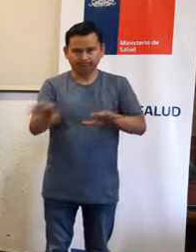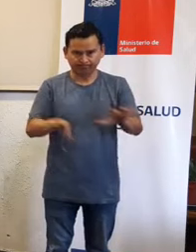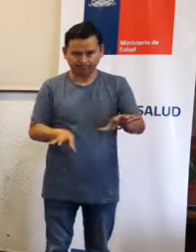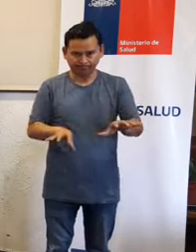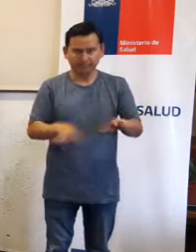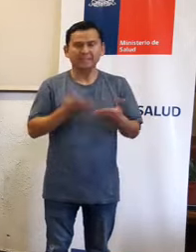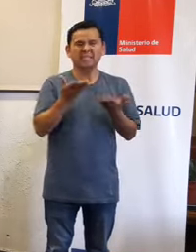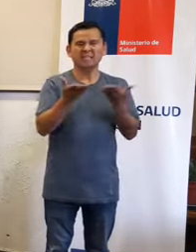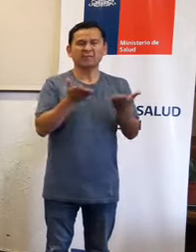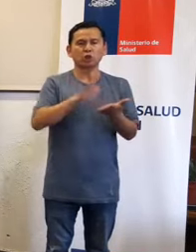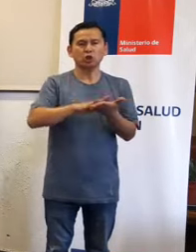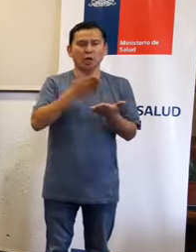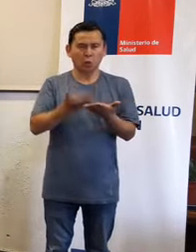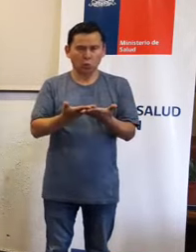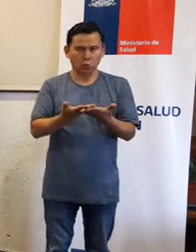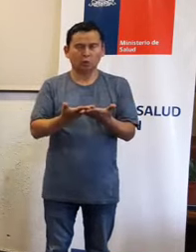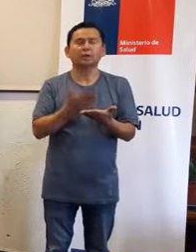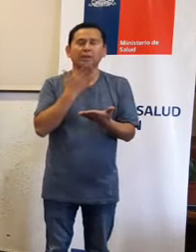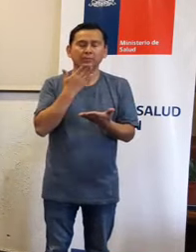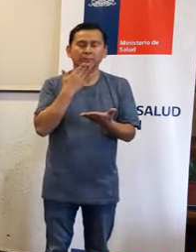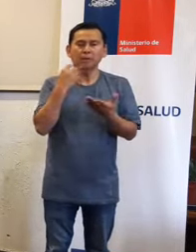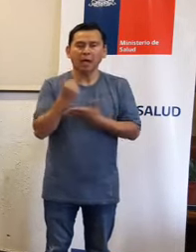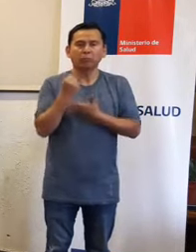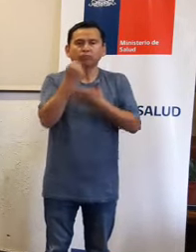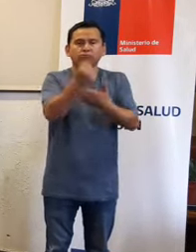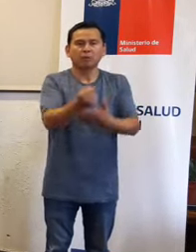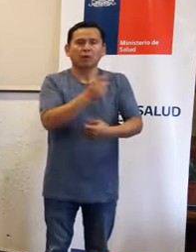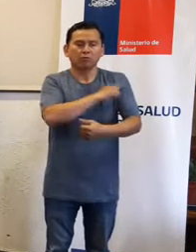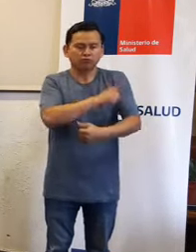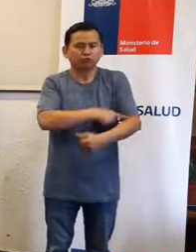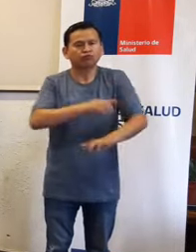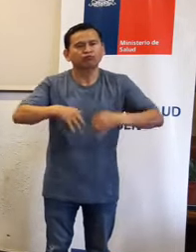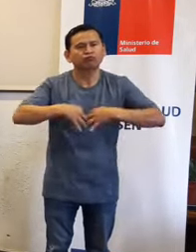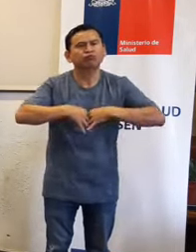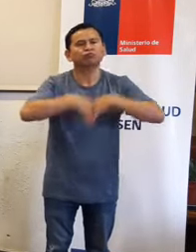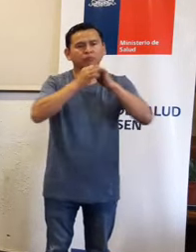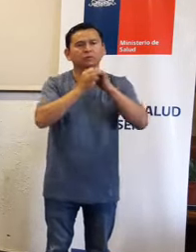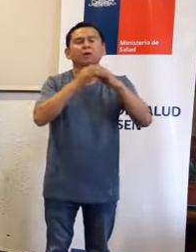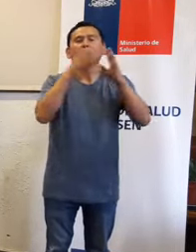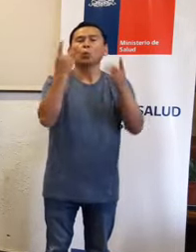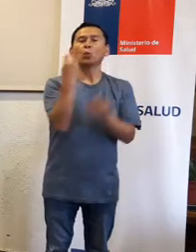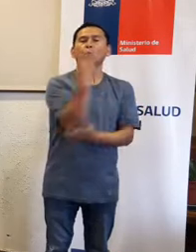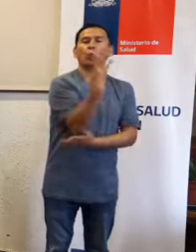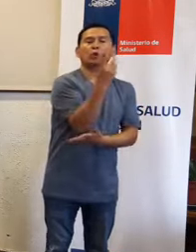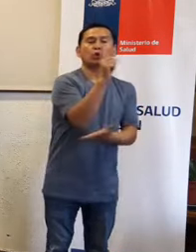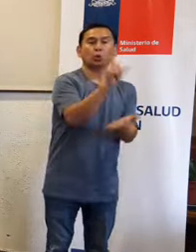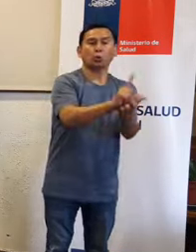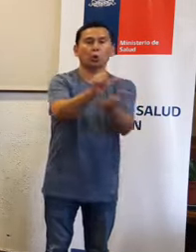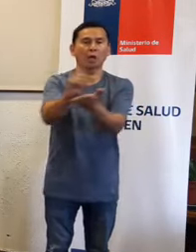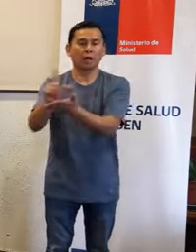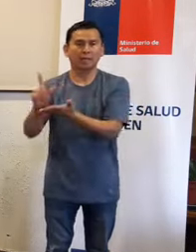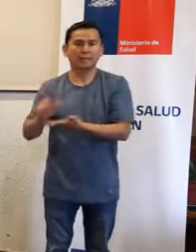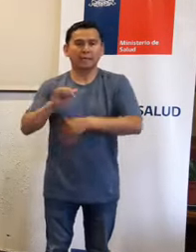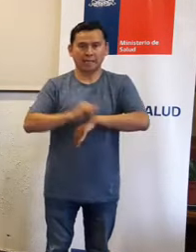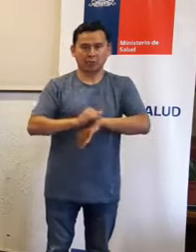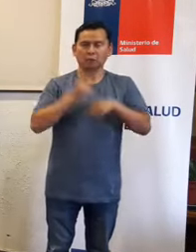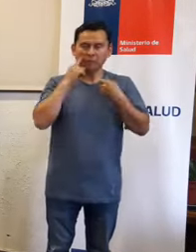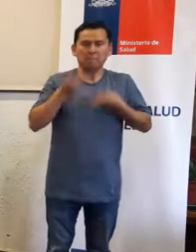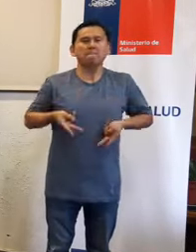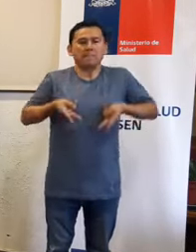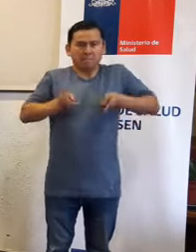para el servicio de salud Aysén y también para contribuir al fortalecimiento de los cuatro ELEAM que tenemos en la región y que permiten